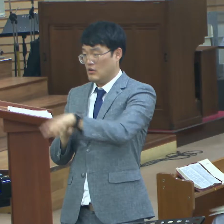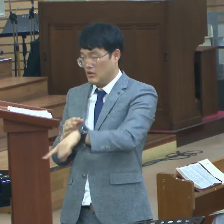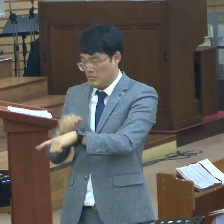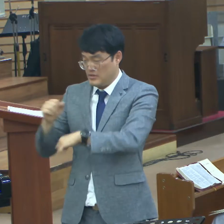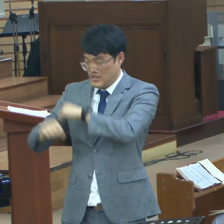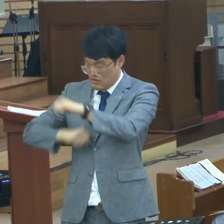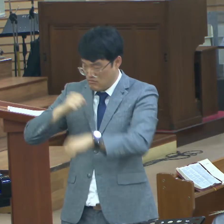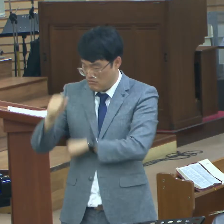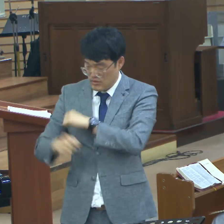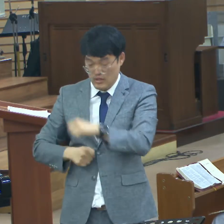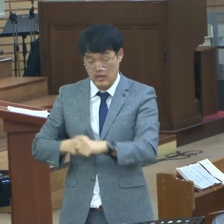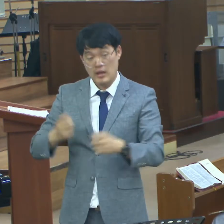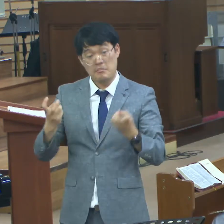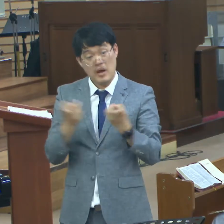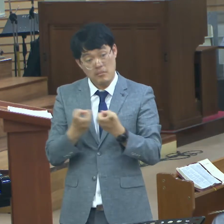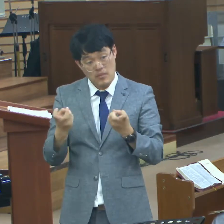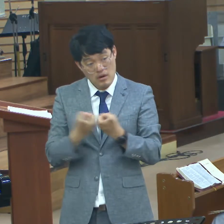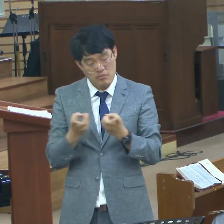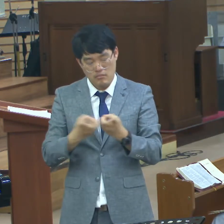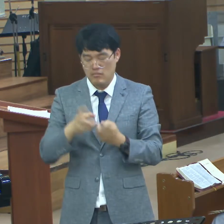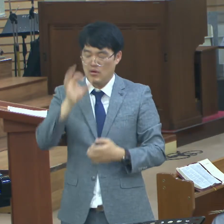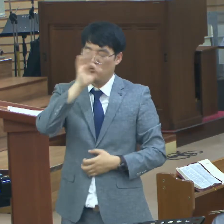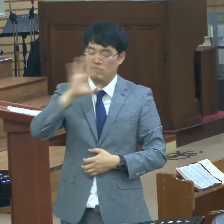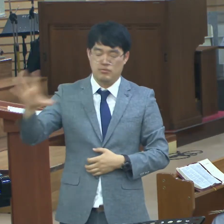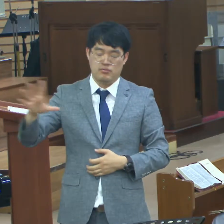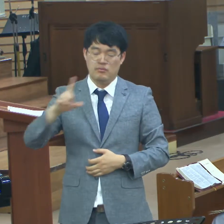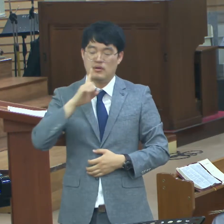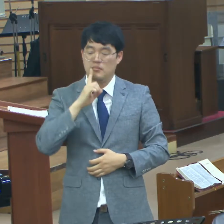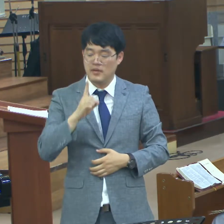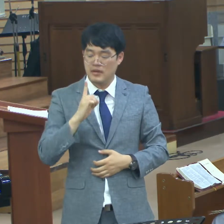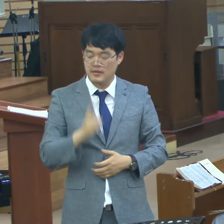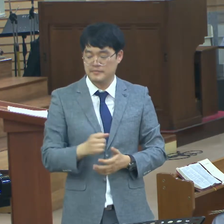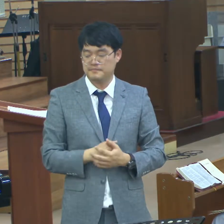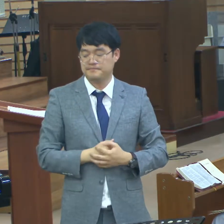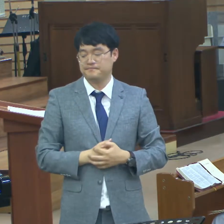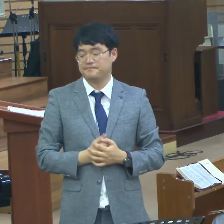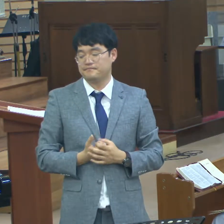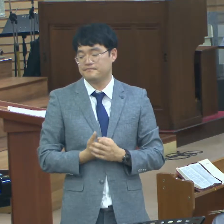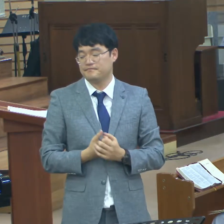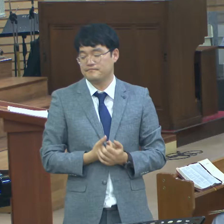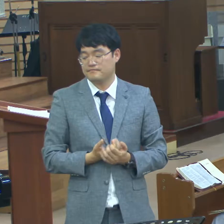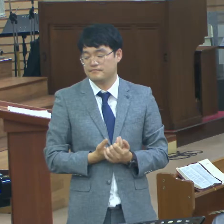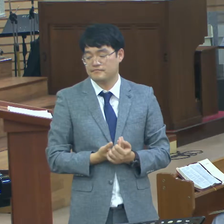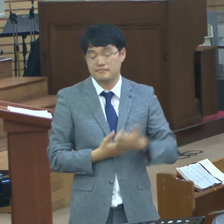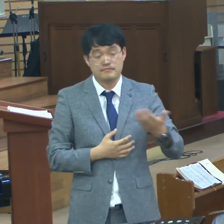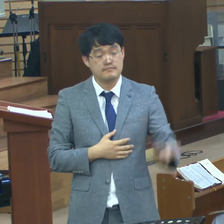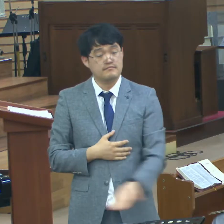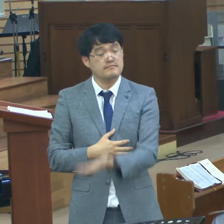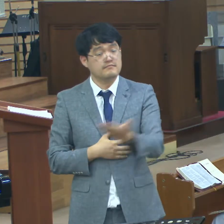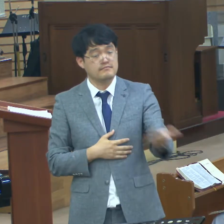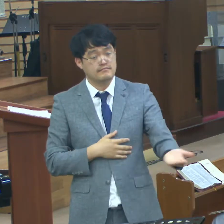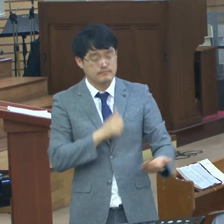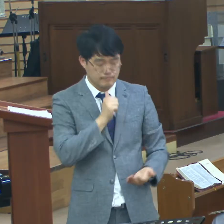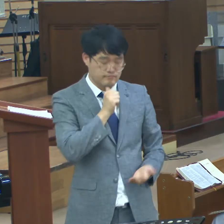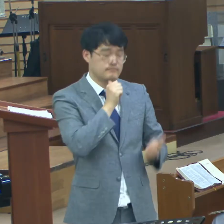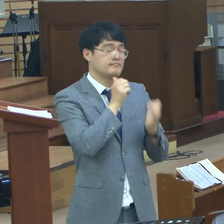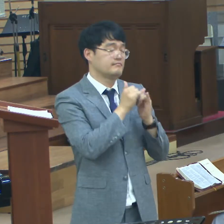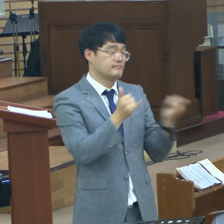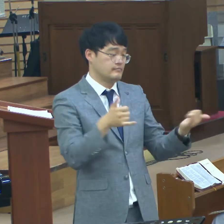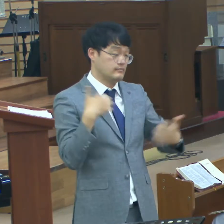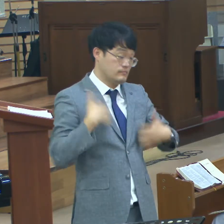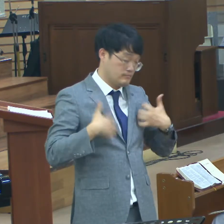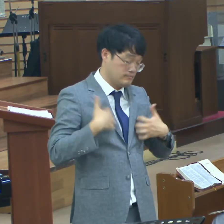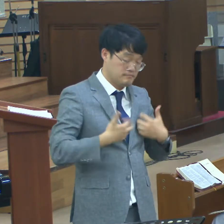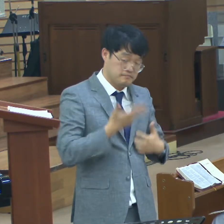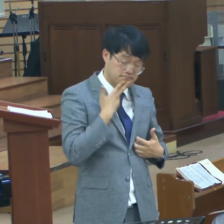길을 여는 것은 현실적으로 불가능하다. 그걸 감독이 보여주는 거예요. 그럼 가난한 자에 무슨 즐거움이 있겠어요?